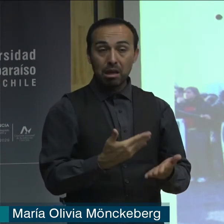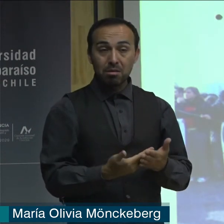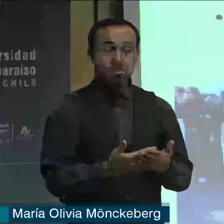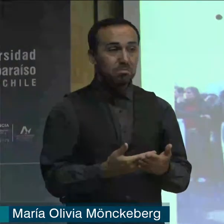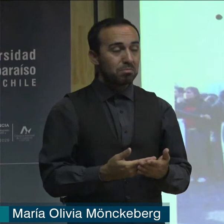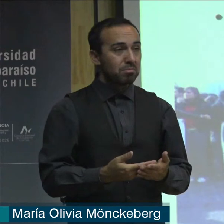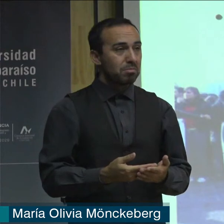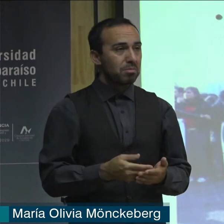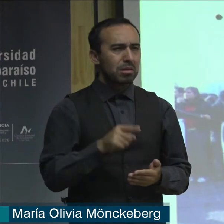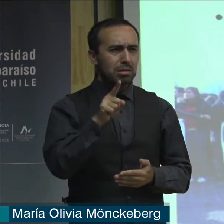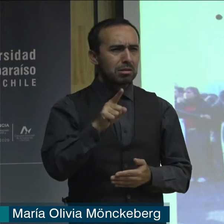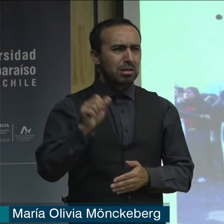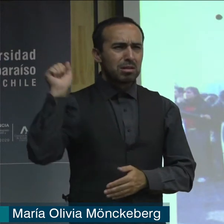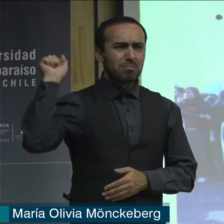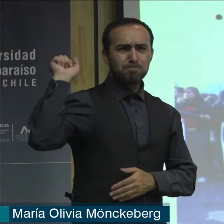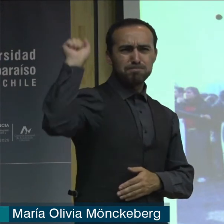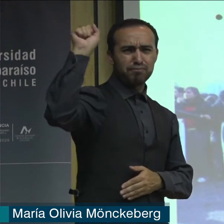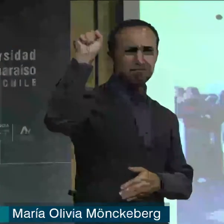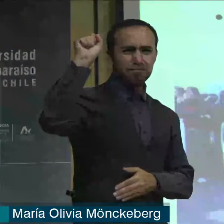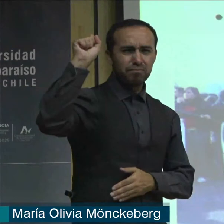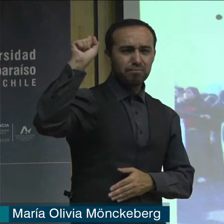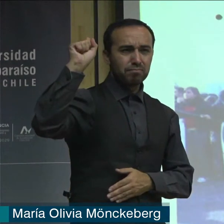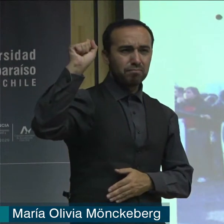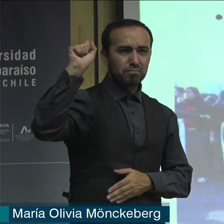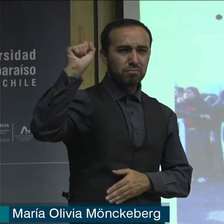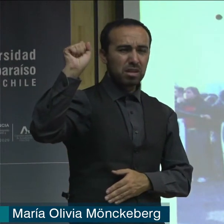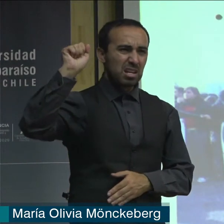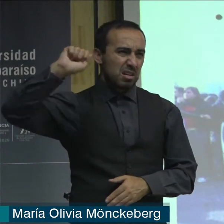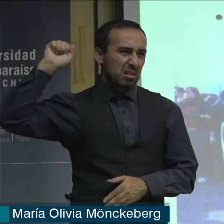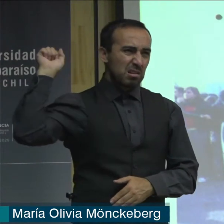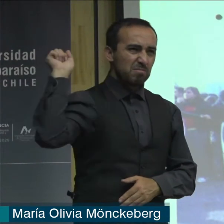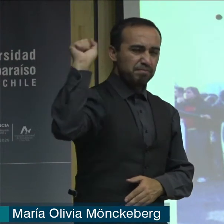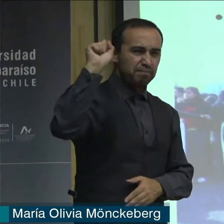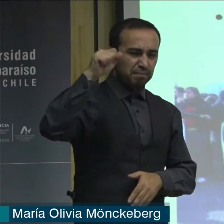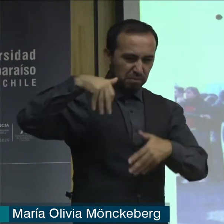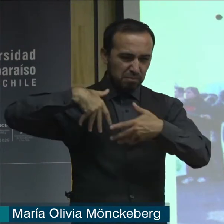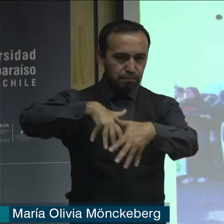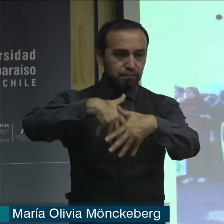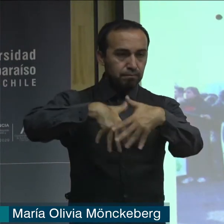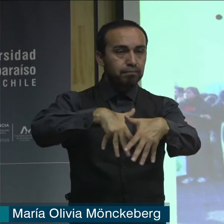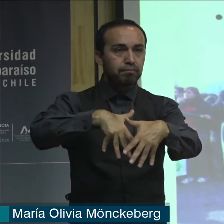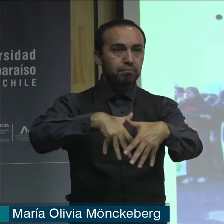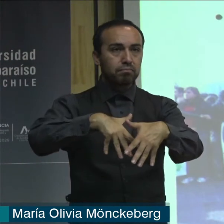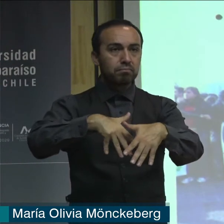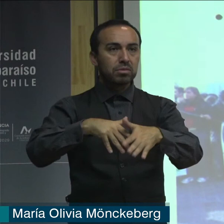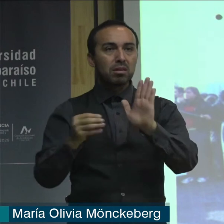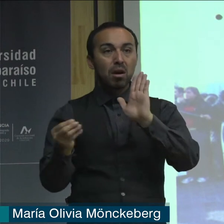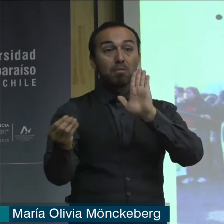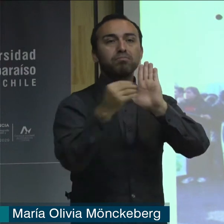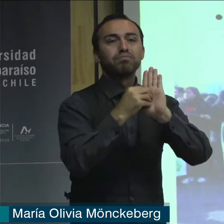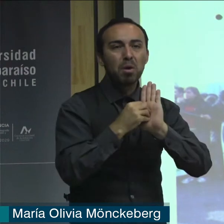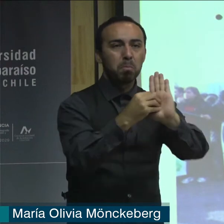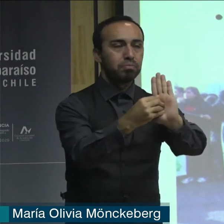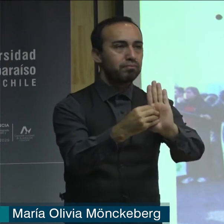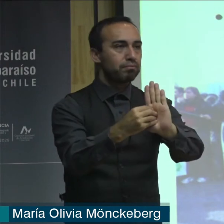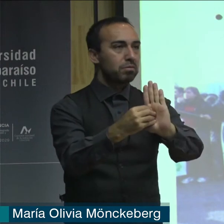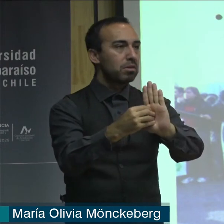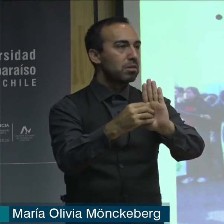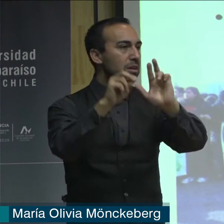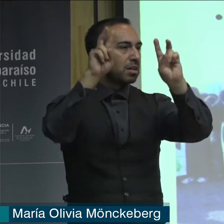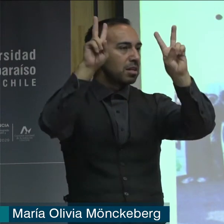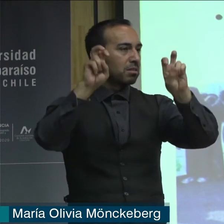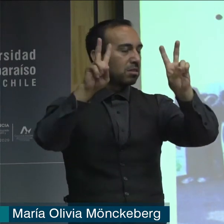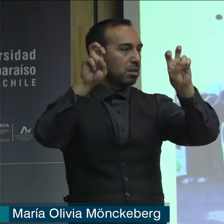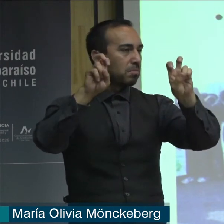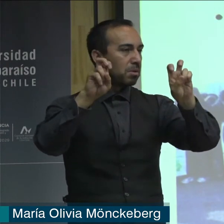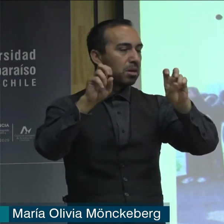las protestas y las marchas llevan el tema de la educación a la agenda pública esos pingüinos de